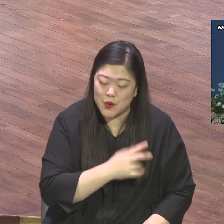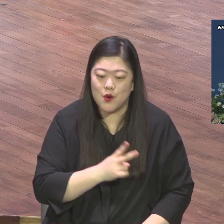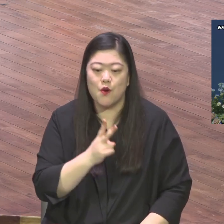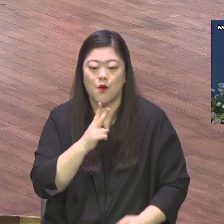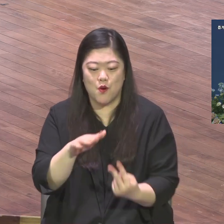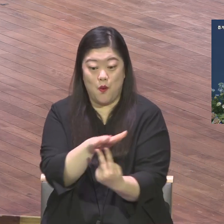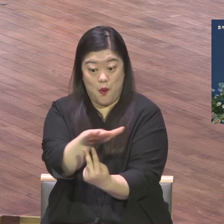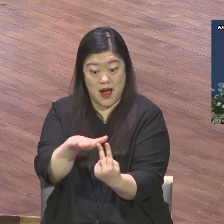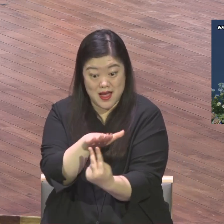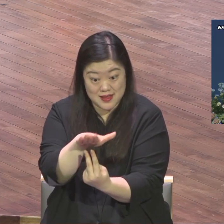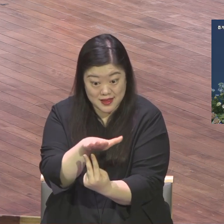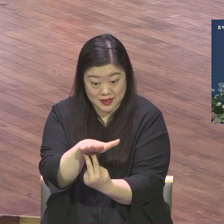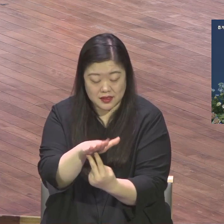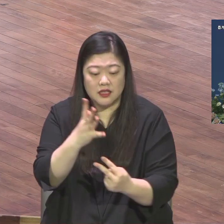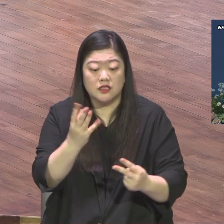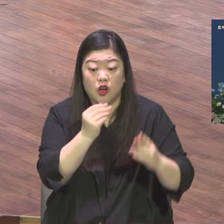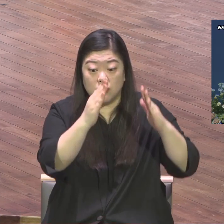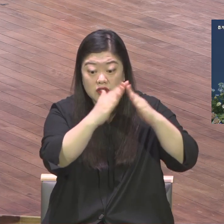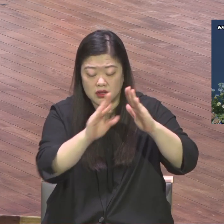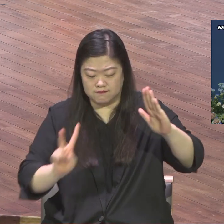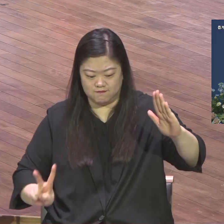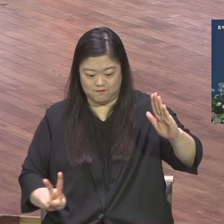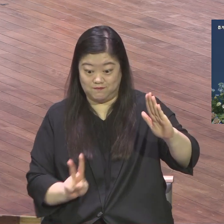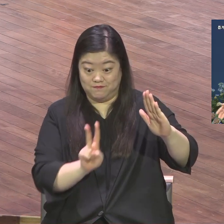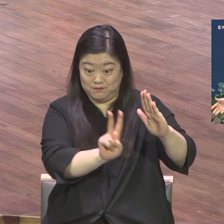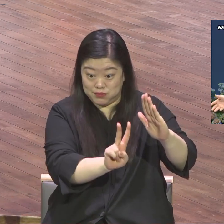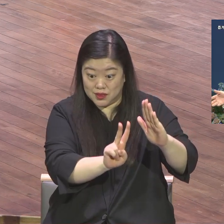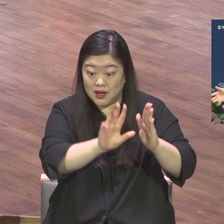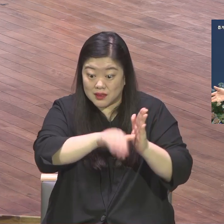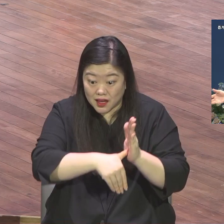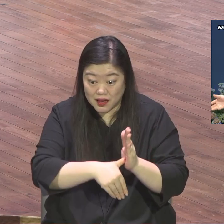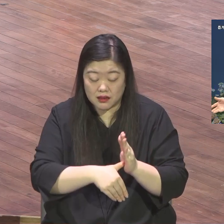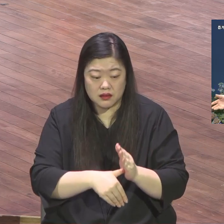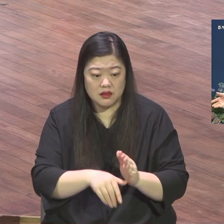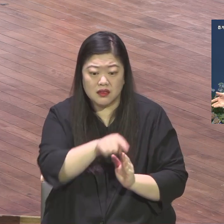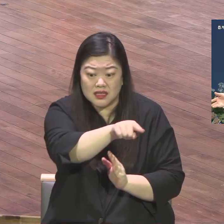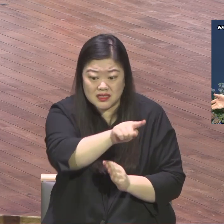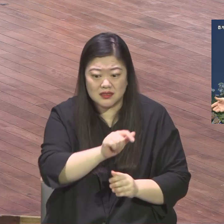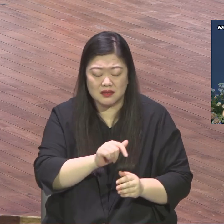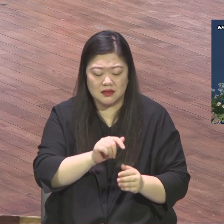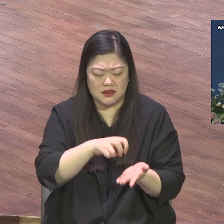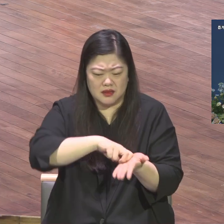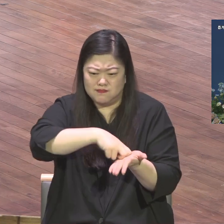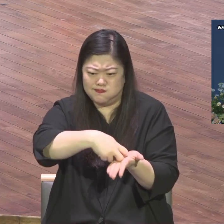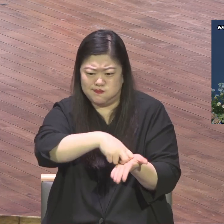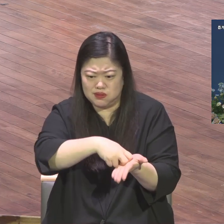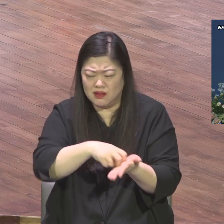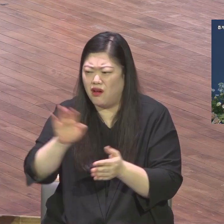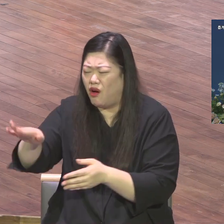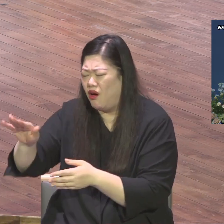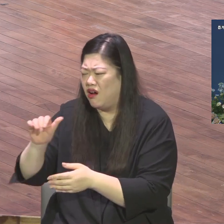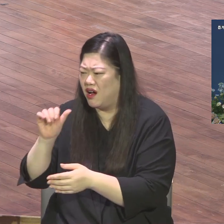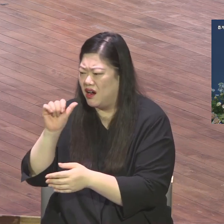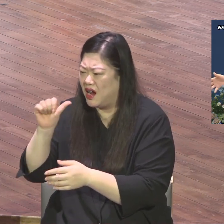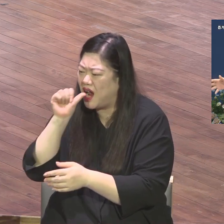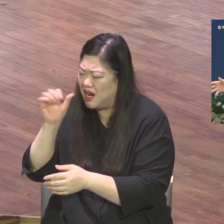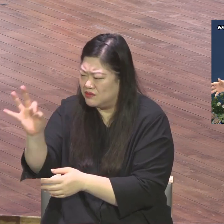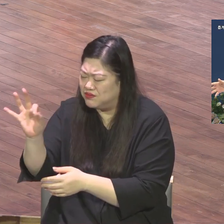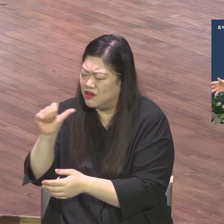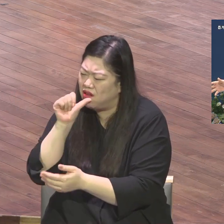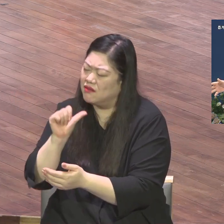사람을 그냥 뭐 준비했습니까? 아니면 들어가는데 뭐 동냥을 하니까 뭐 좀 달라 하니까